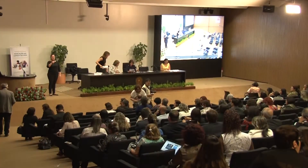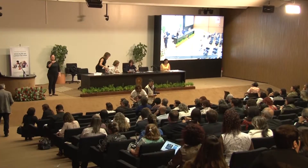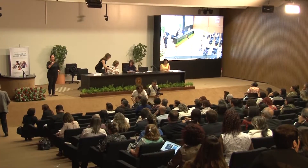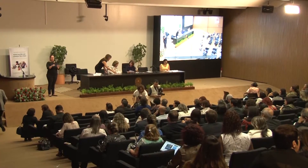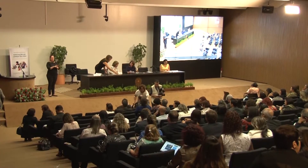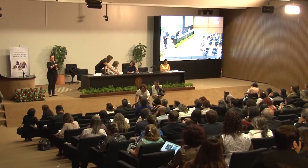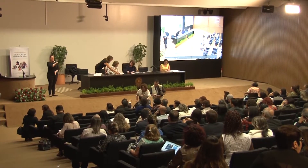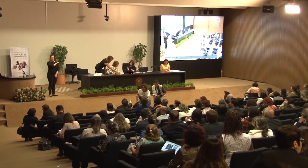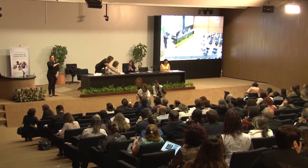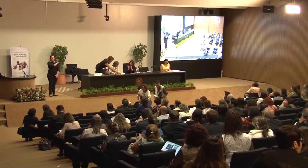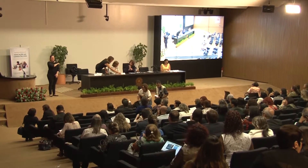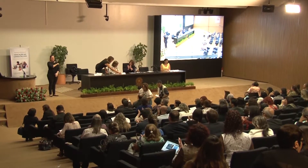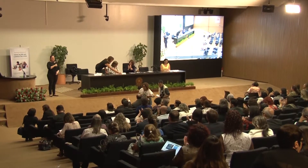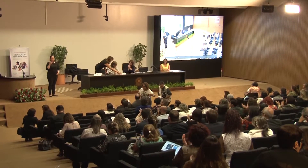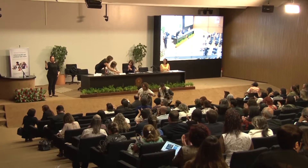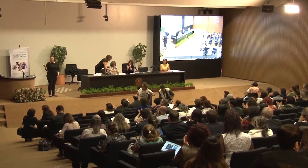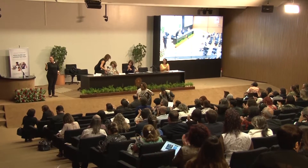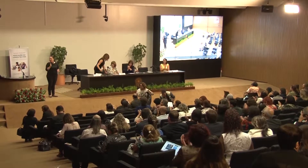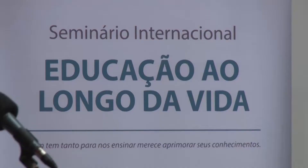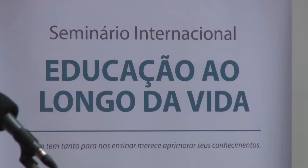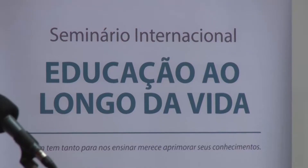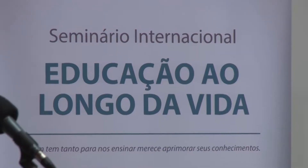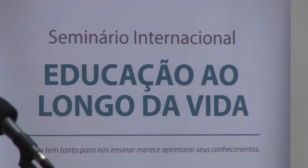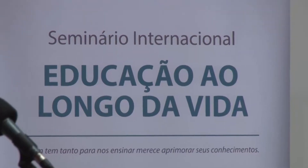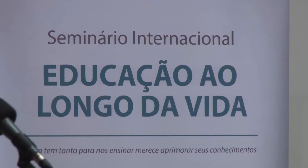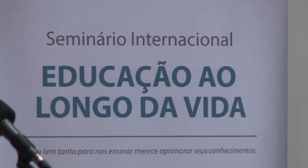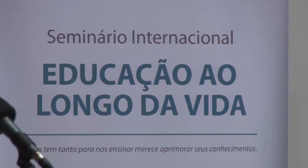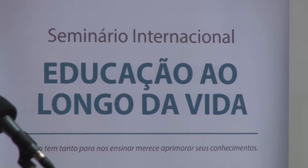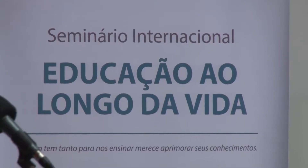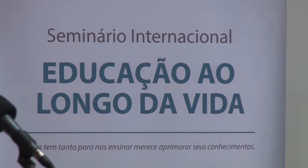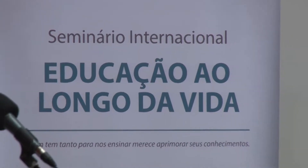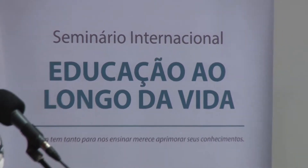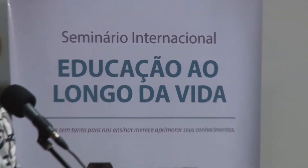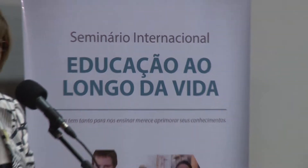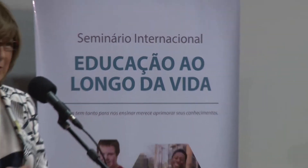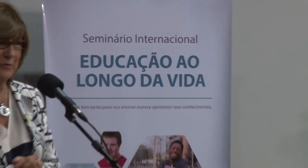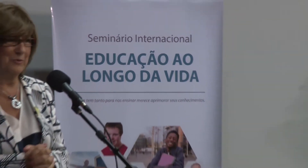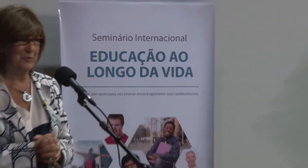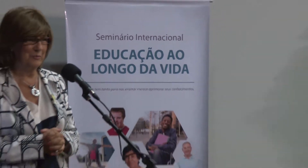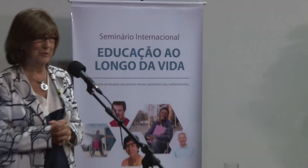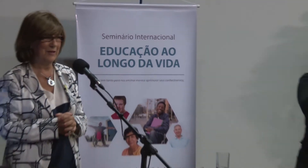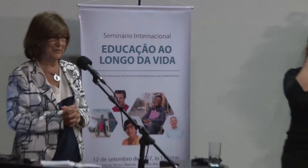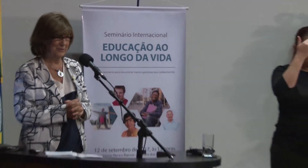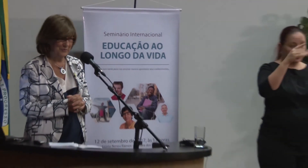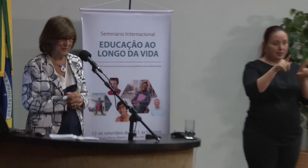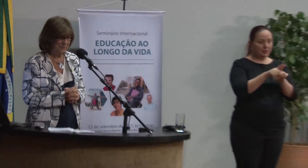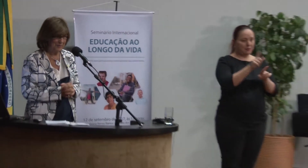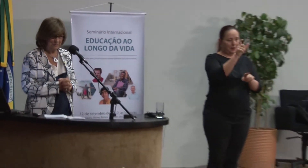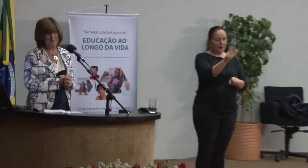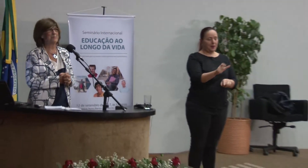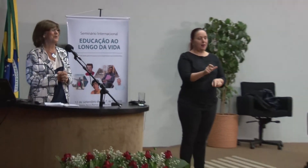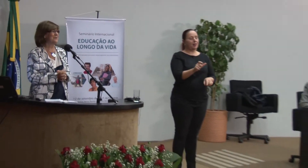O seminário internacional que aconteceu aqui na Câmara Federal, Educação ao Longo da Vida, nos mostrou quanto é importante